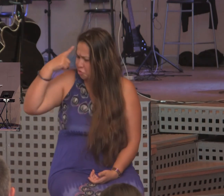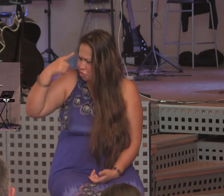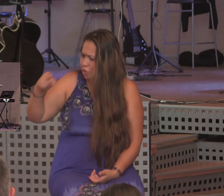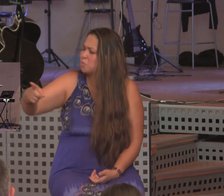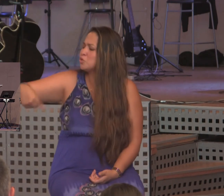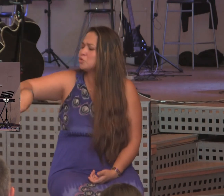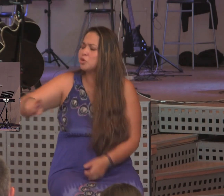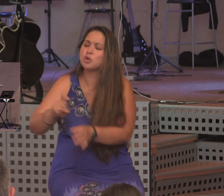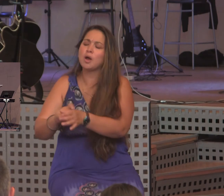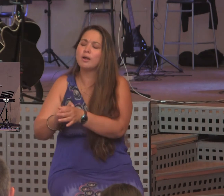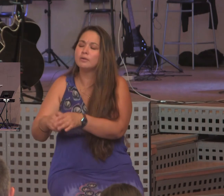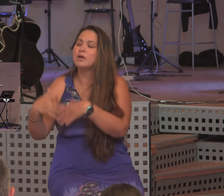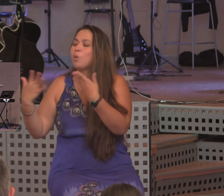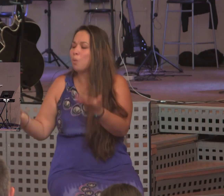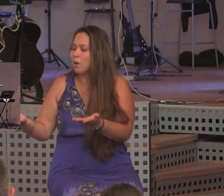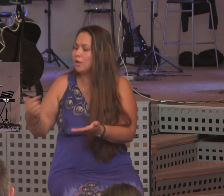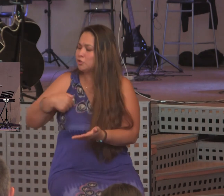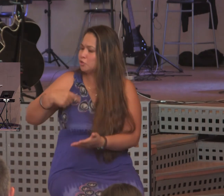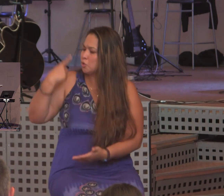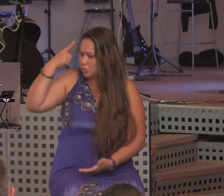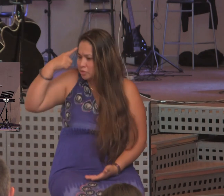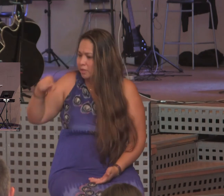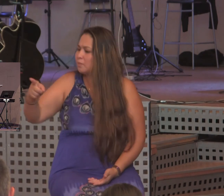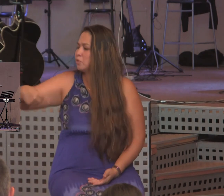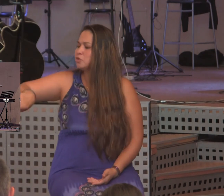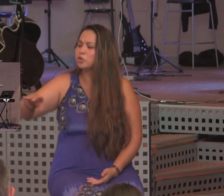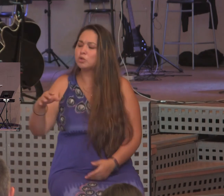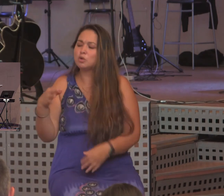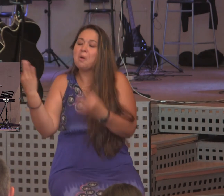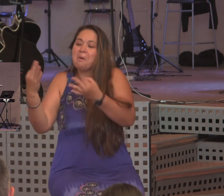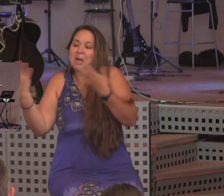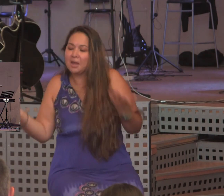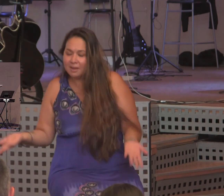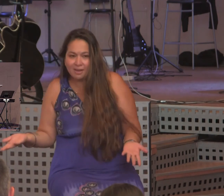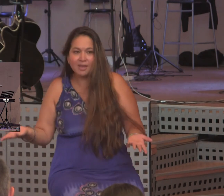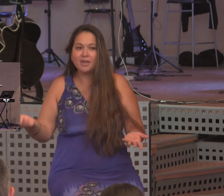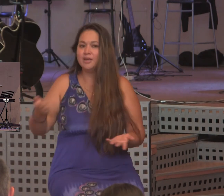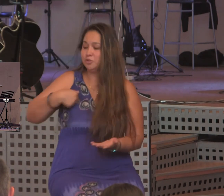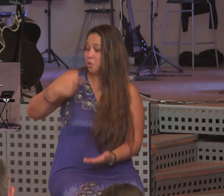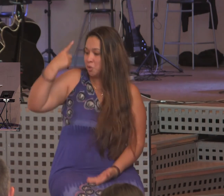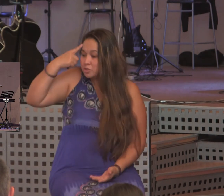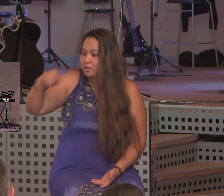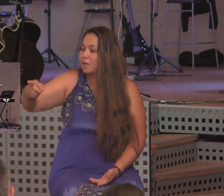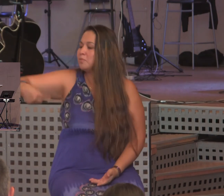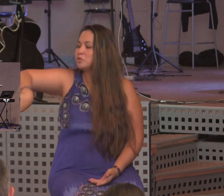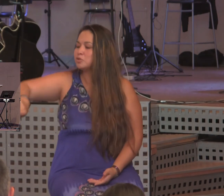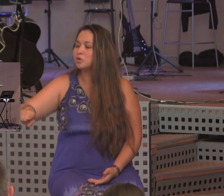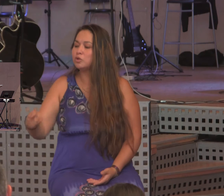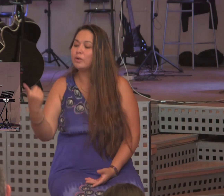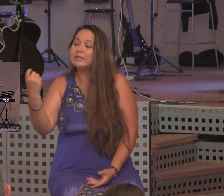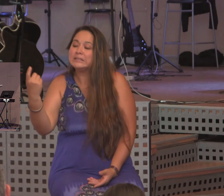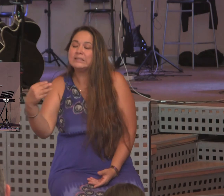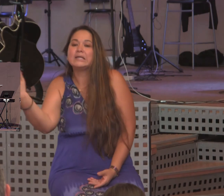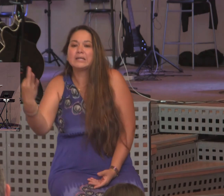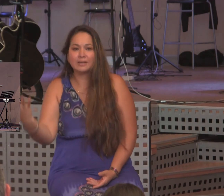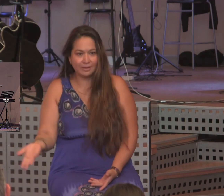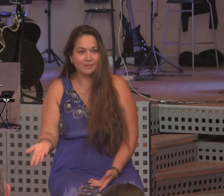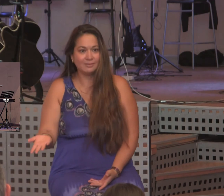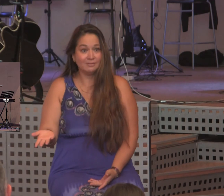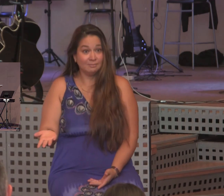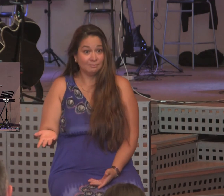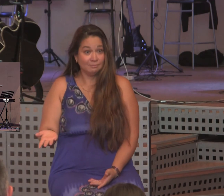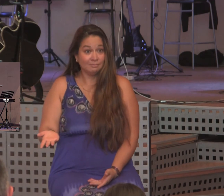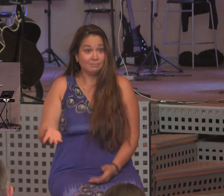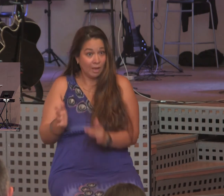les pasa, sé lo que necesitan. Creo que eso sabemos todos que es Biblia. No estoy enumerando textos, pero es